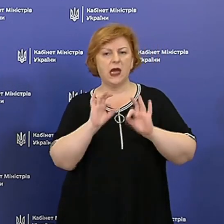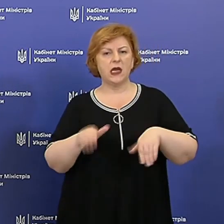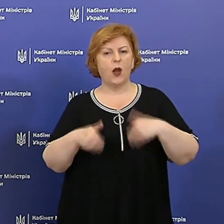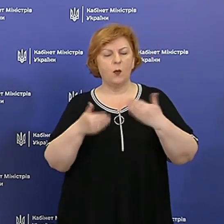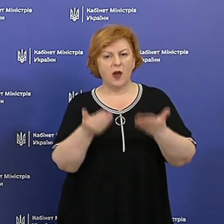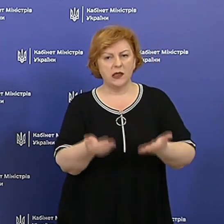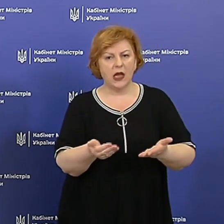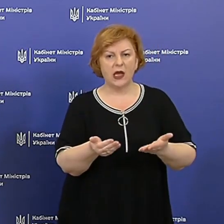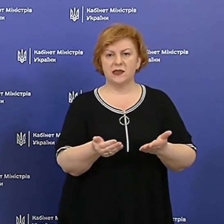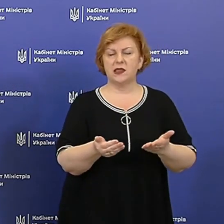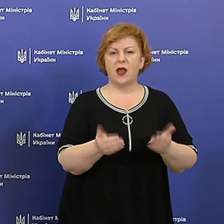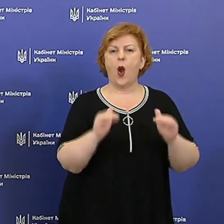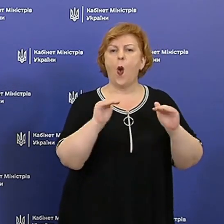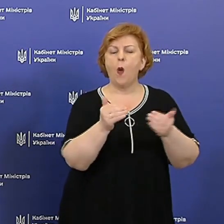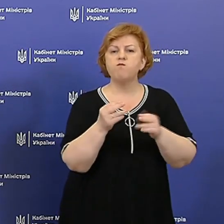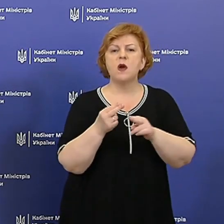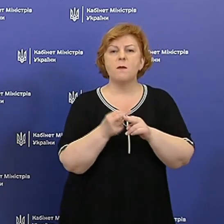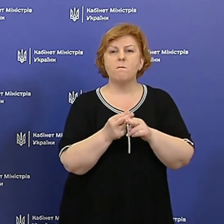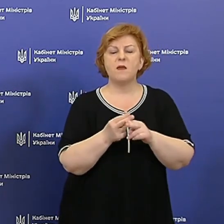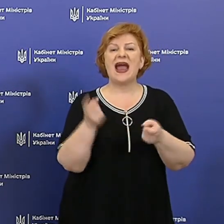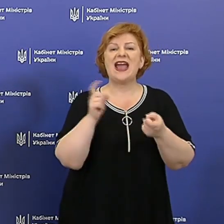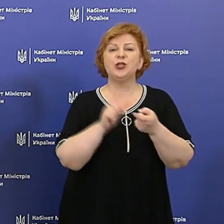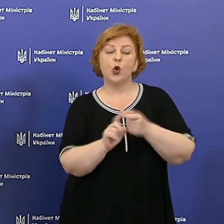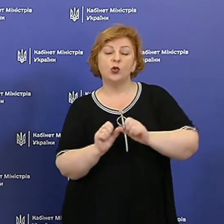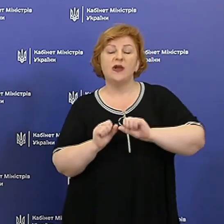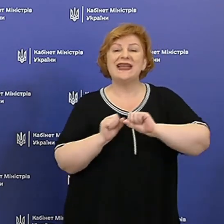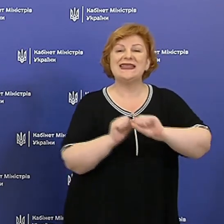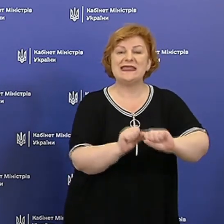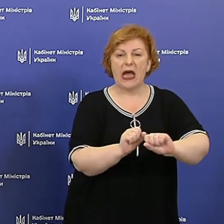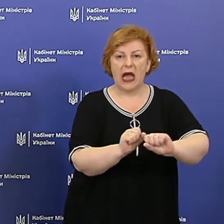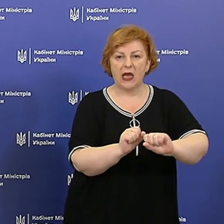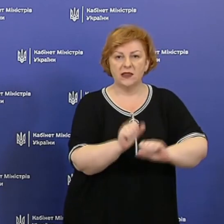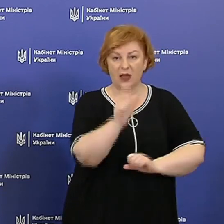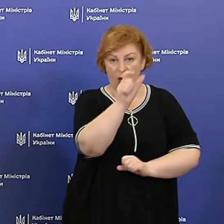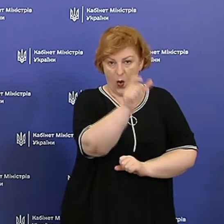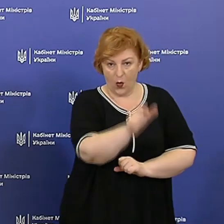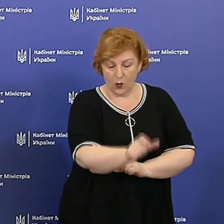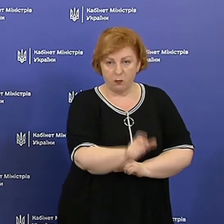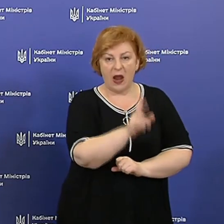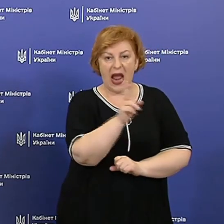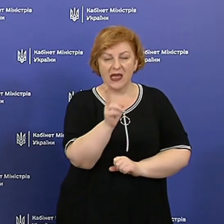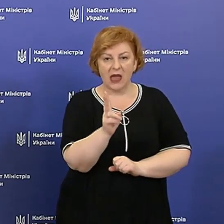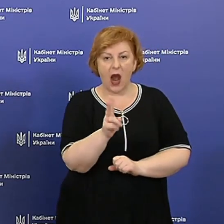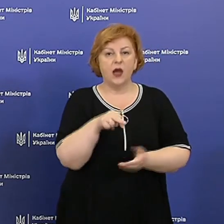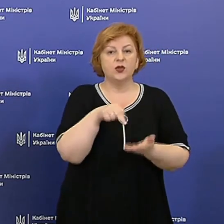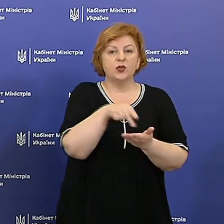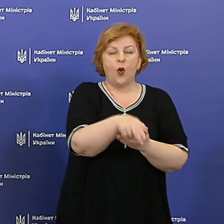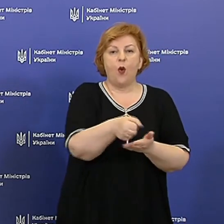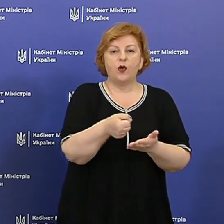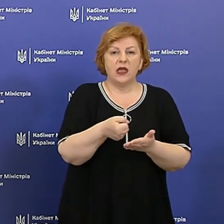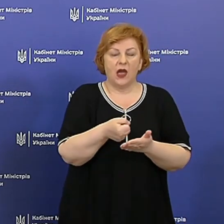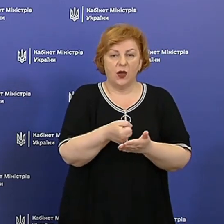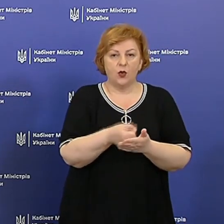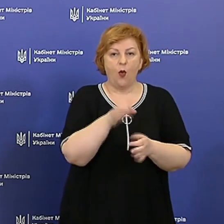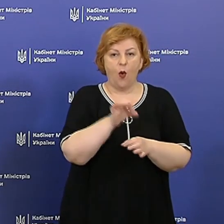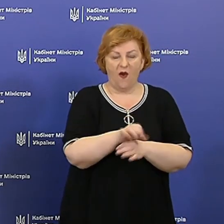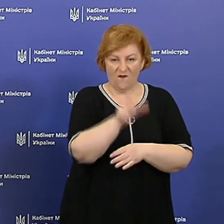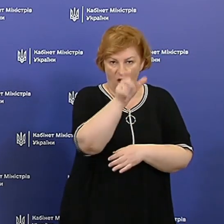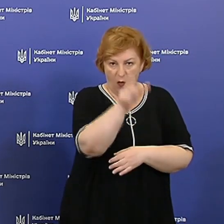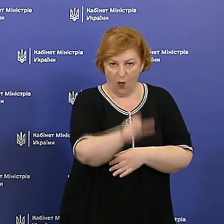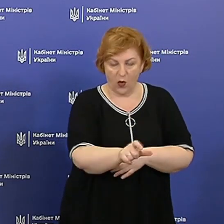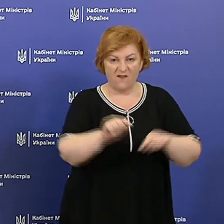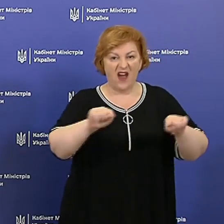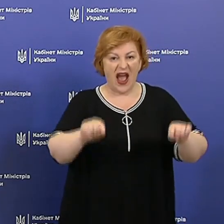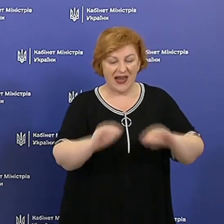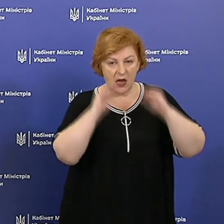і обмеження щодо захисту громадян, які заходять до хворого в реанімацію,